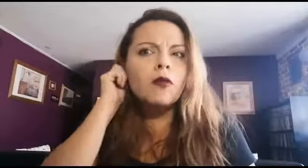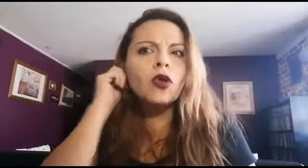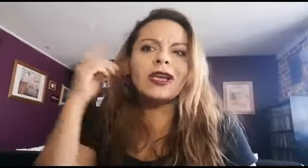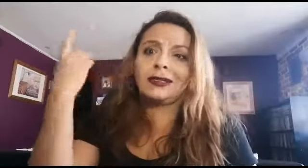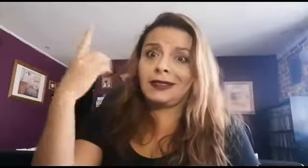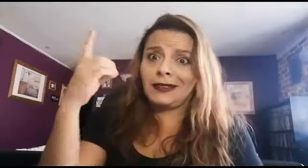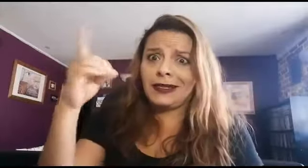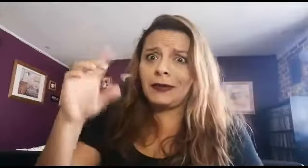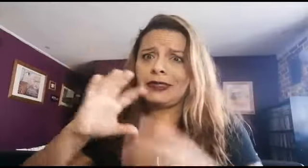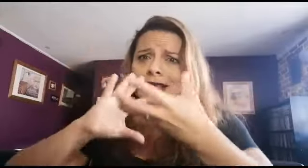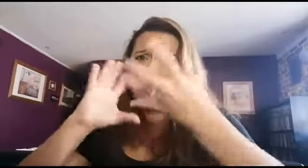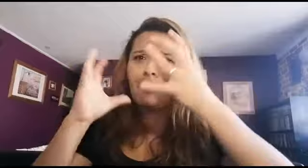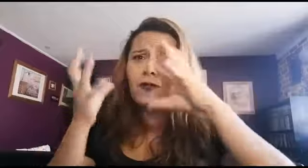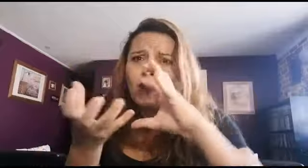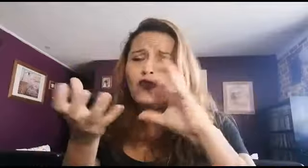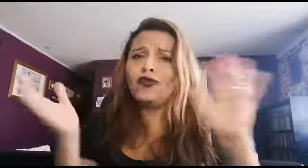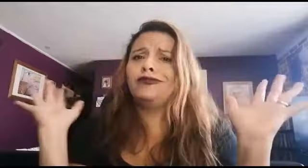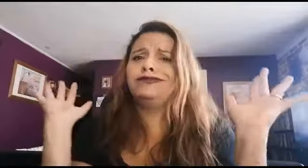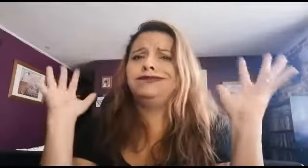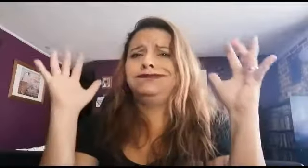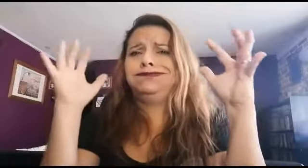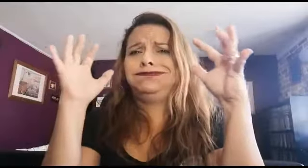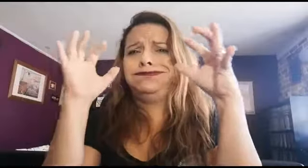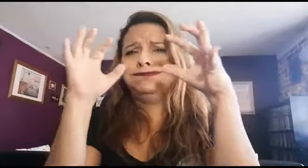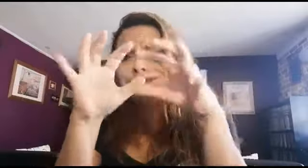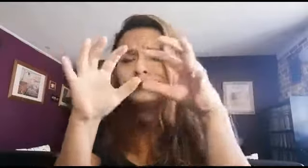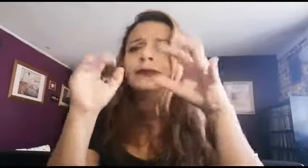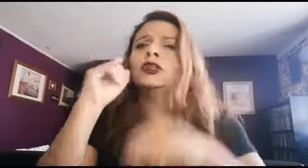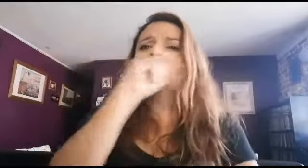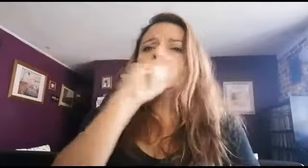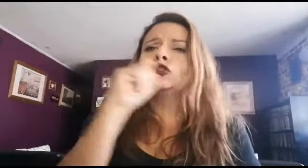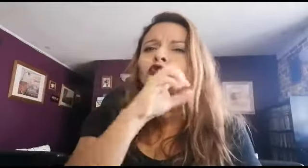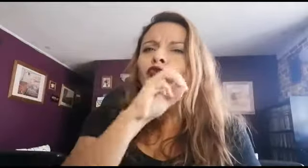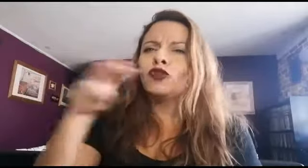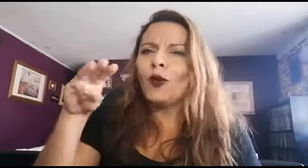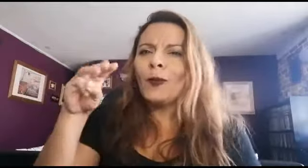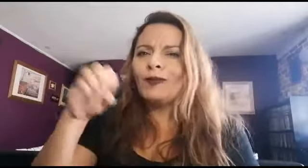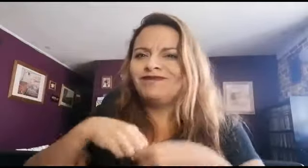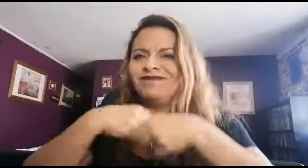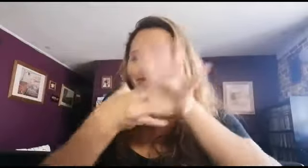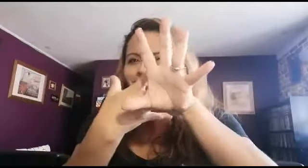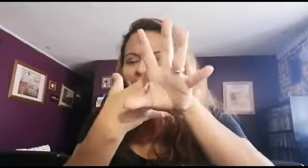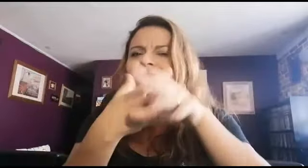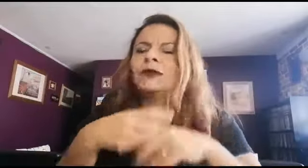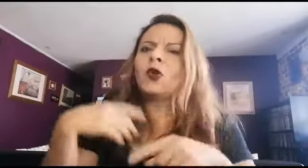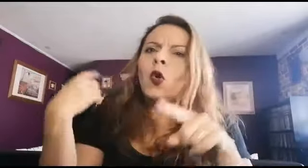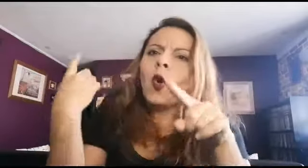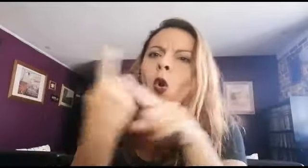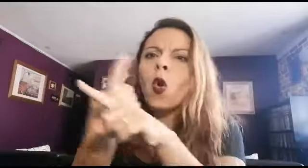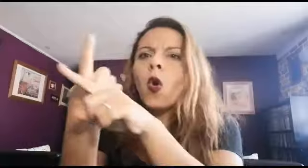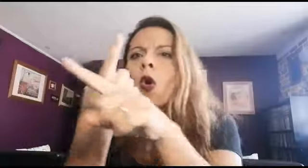reunimos mujeres sordas y también mujeres con discapacidades del mundo nos juntamos todas mediante la